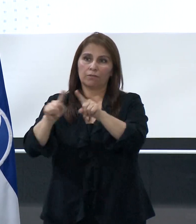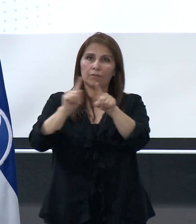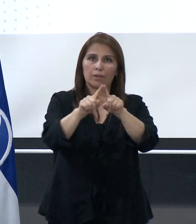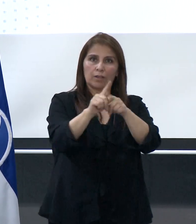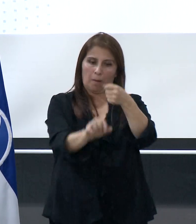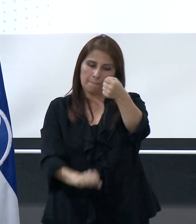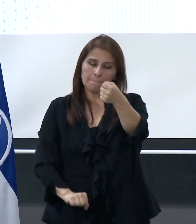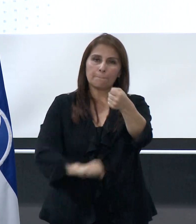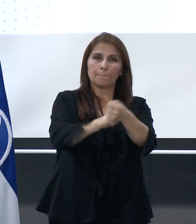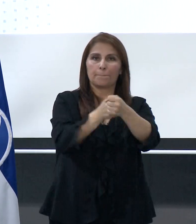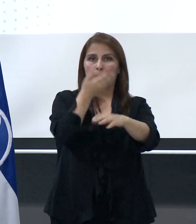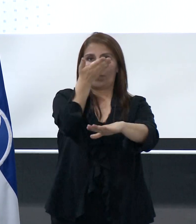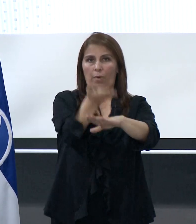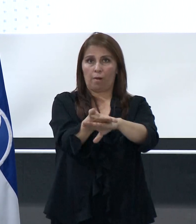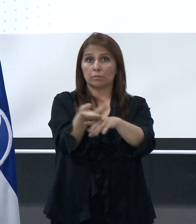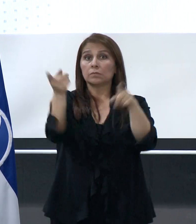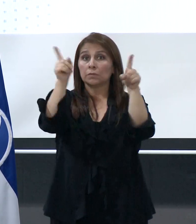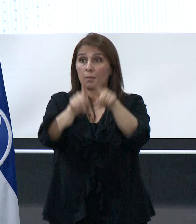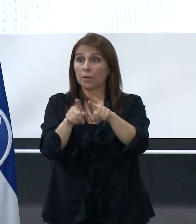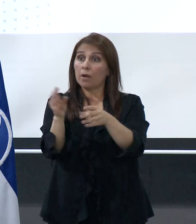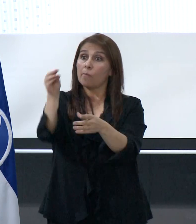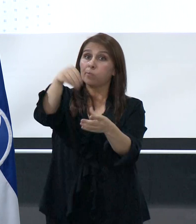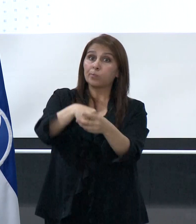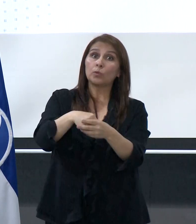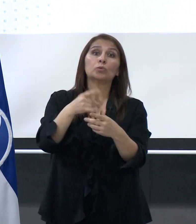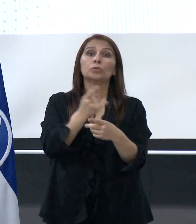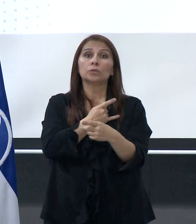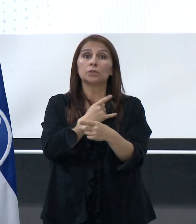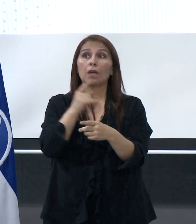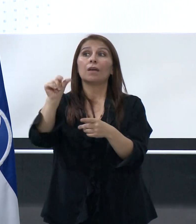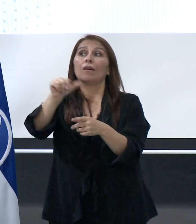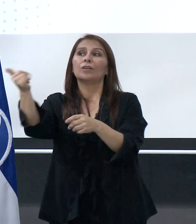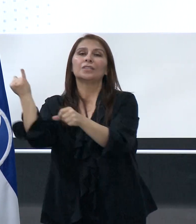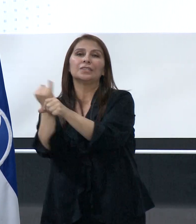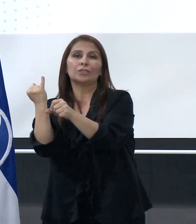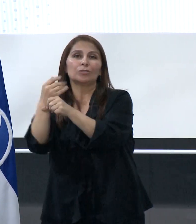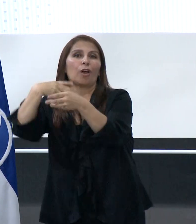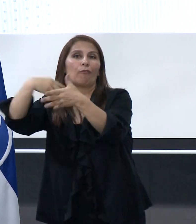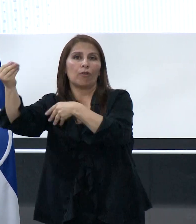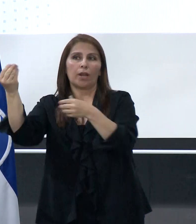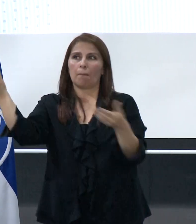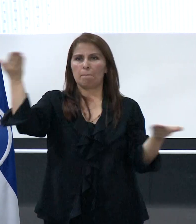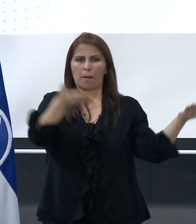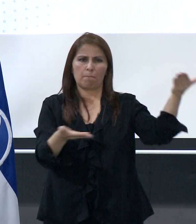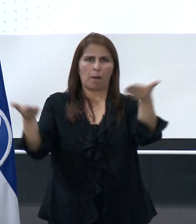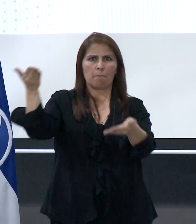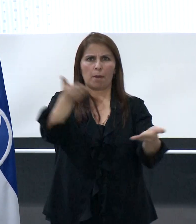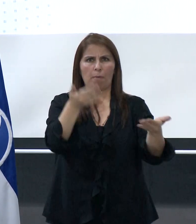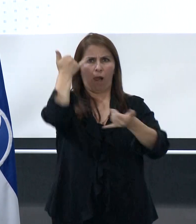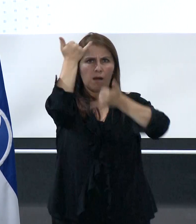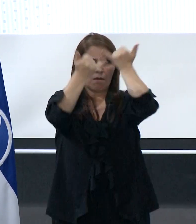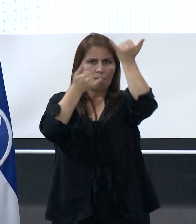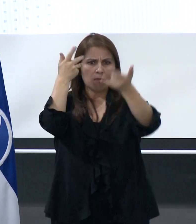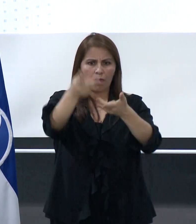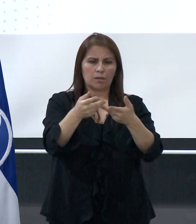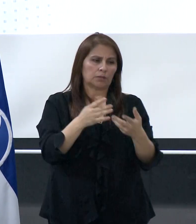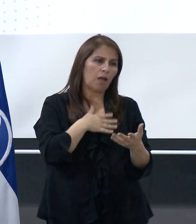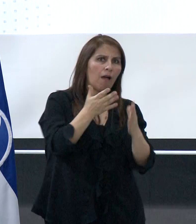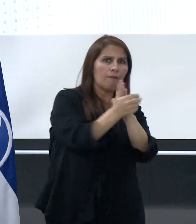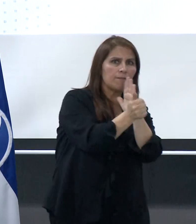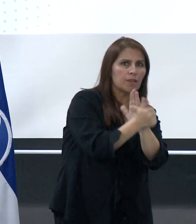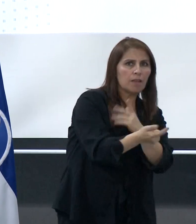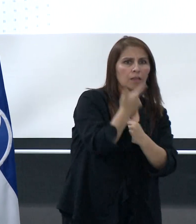propuesta también se ha sumado dependencias de la universidad de instituciones externas aportando todos con ideas con sus fortalezas y